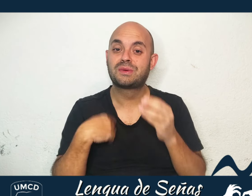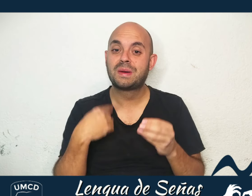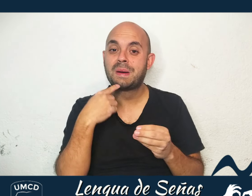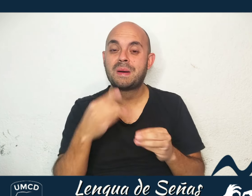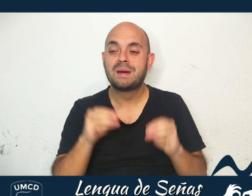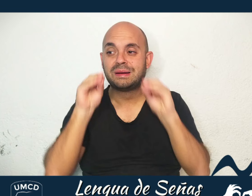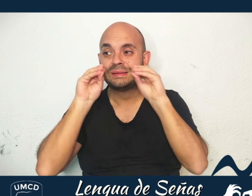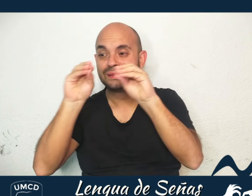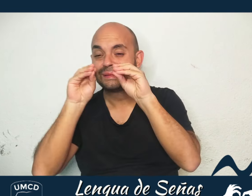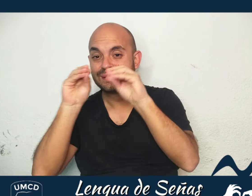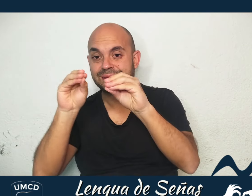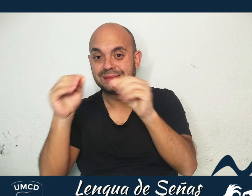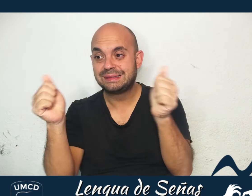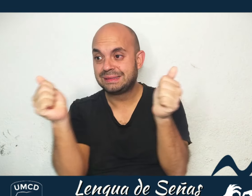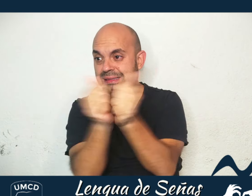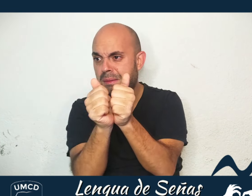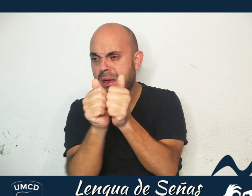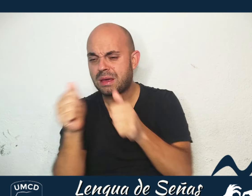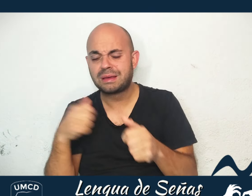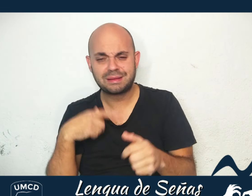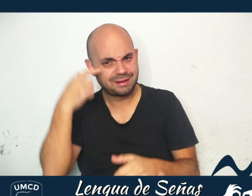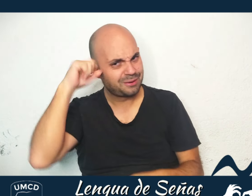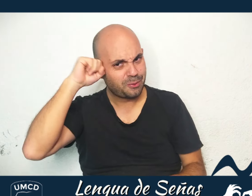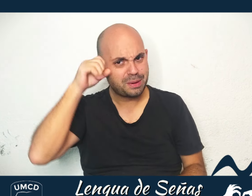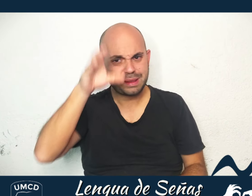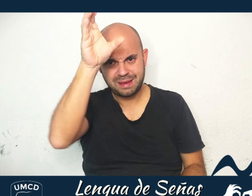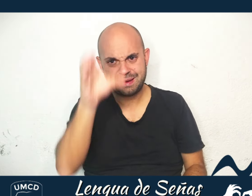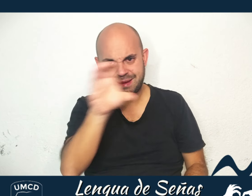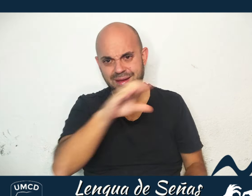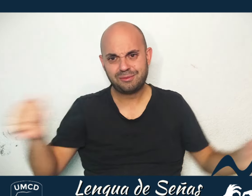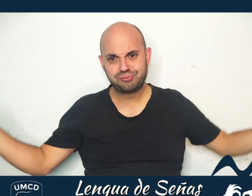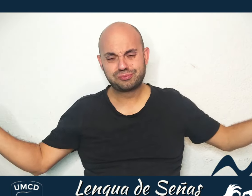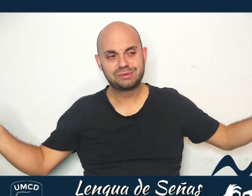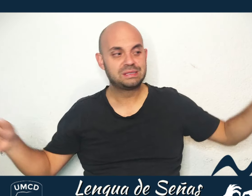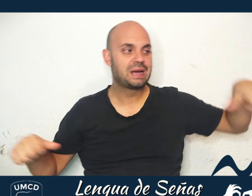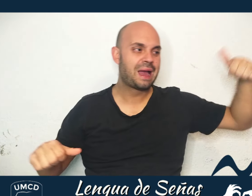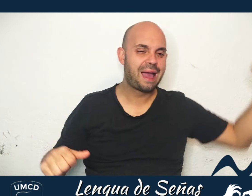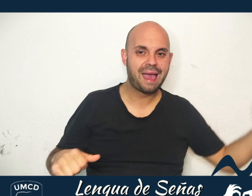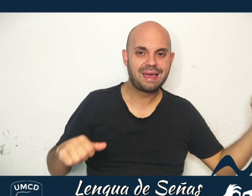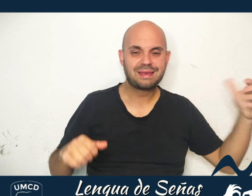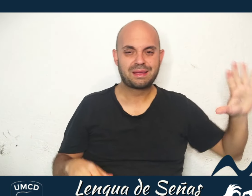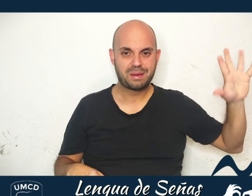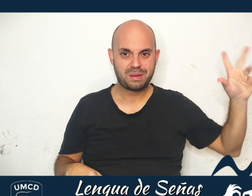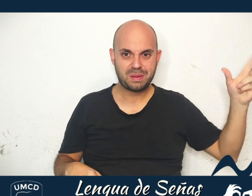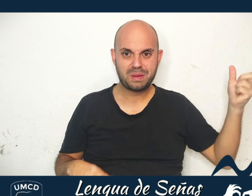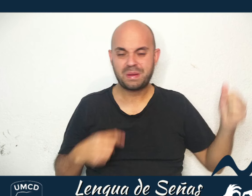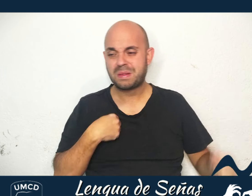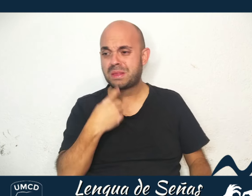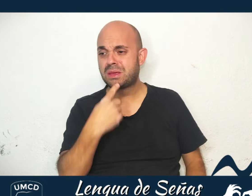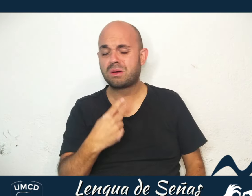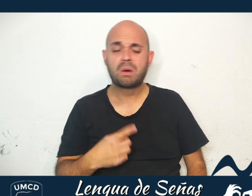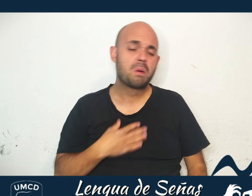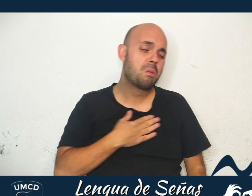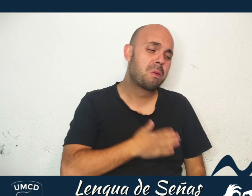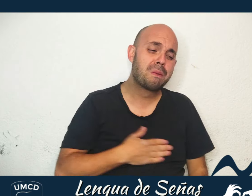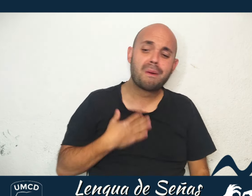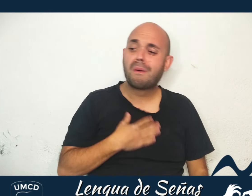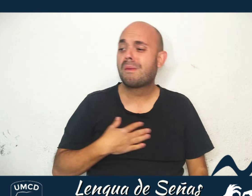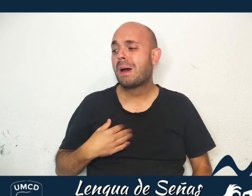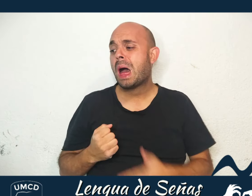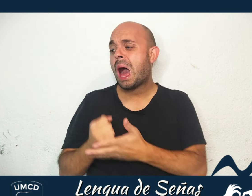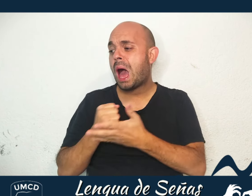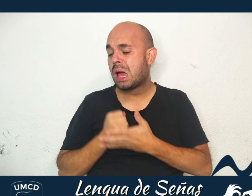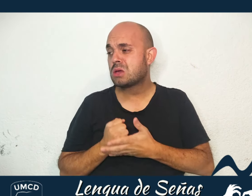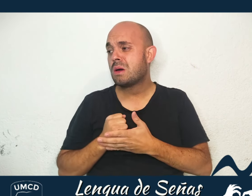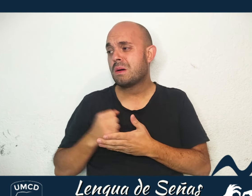Señor Jesucristo estaba al lado del malhechor en la cruz, y cuando el malhechor le dice, acuérdate de mí cuando vengas en tu reino,